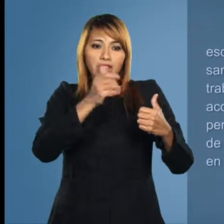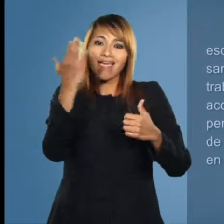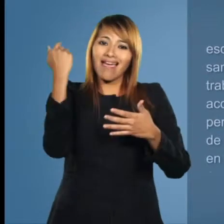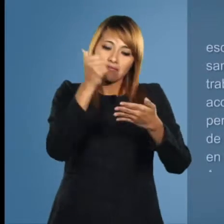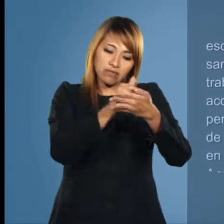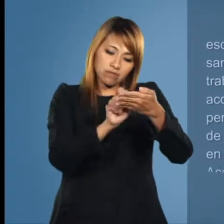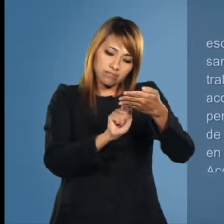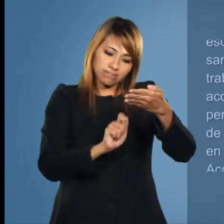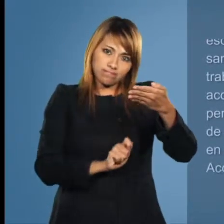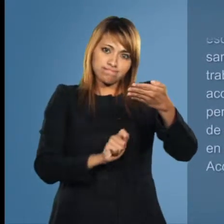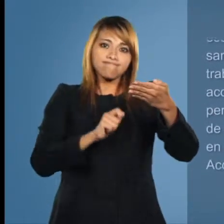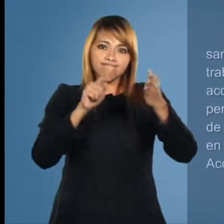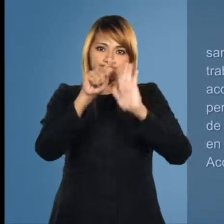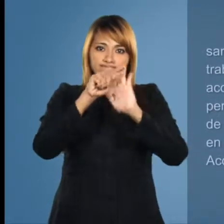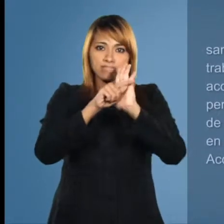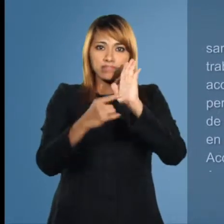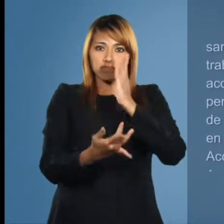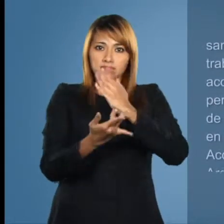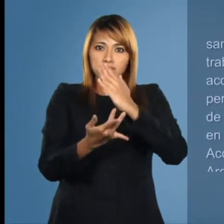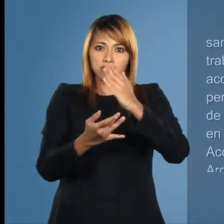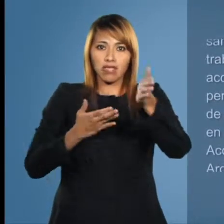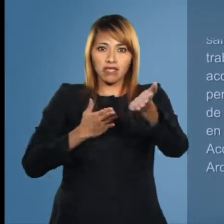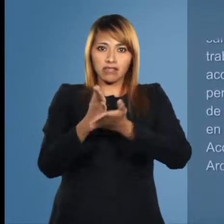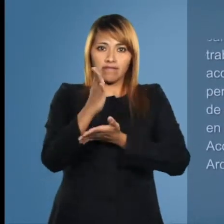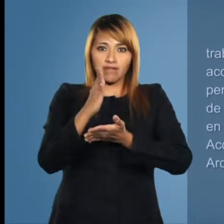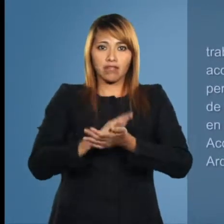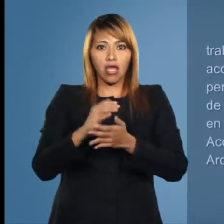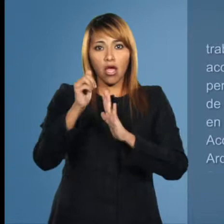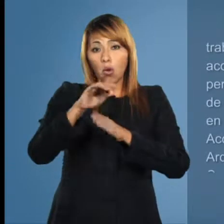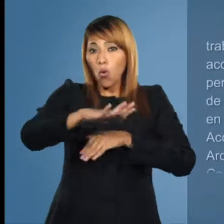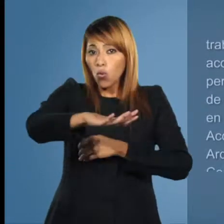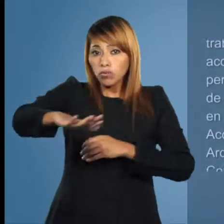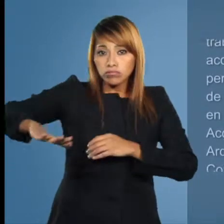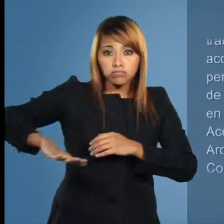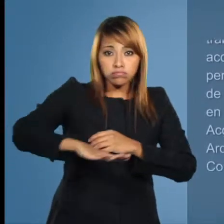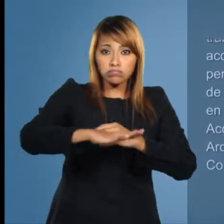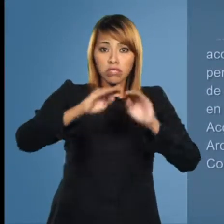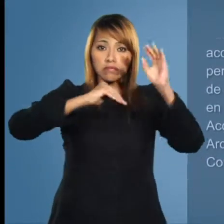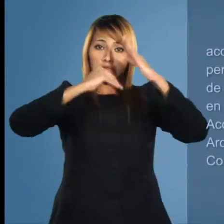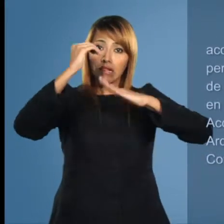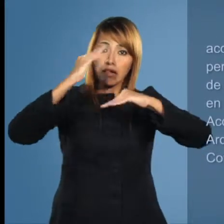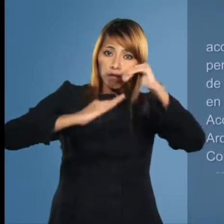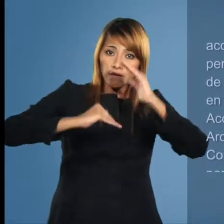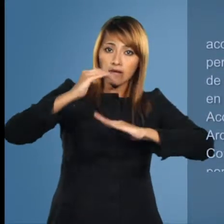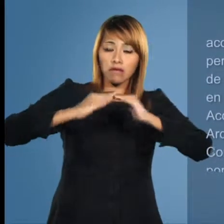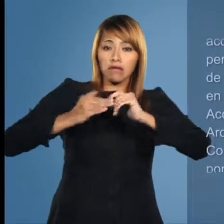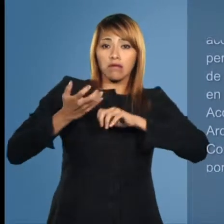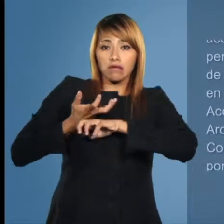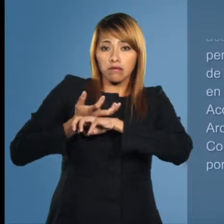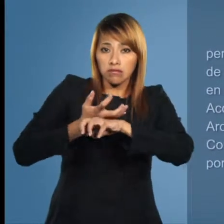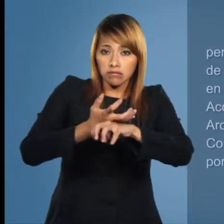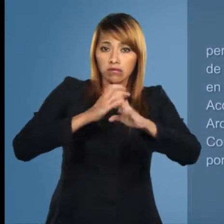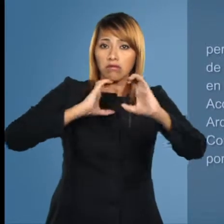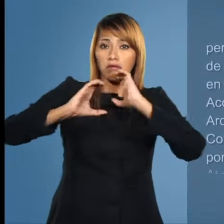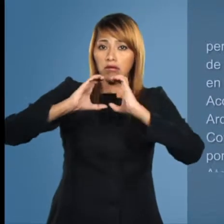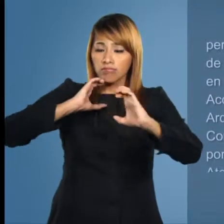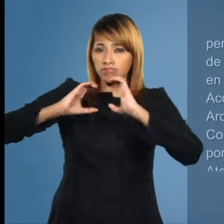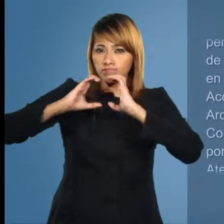lo establecido en la normativa técnica de accesibilidad, urbanística, arquitectónica, transporte y